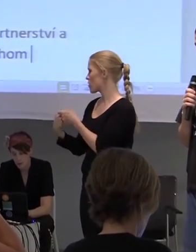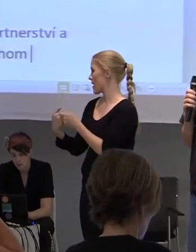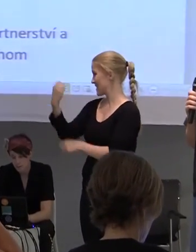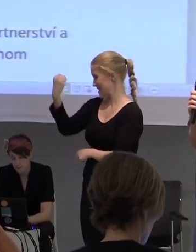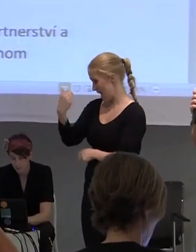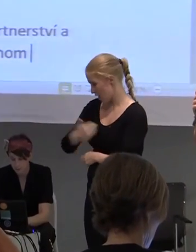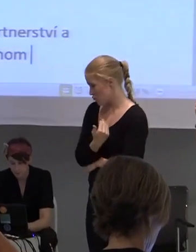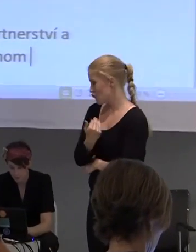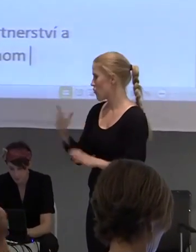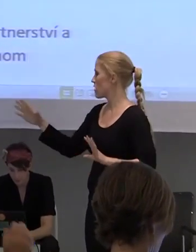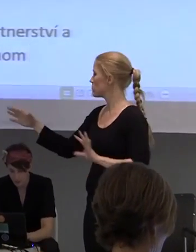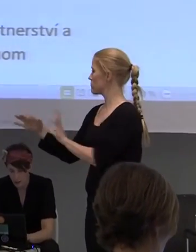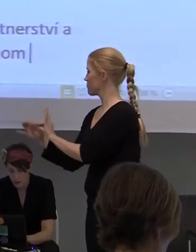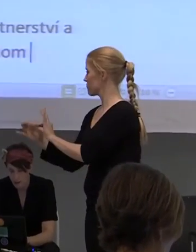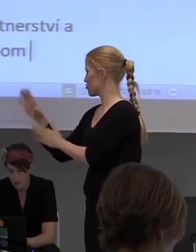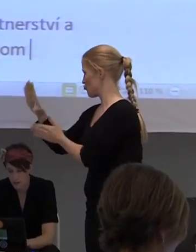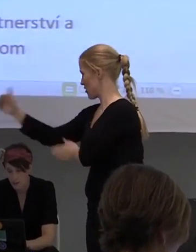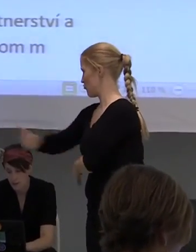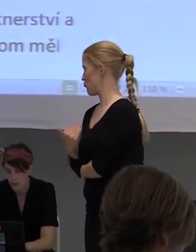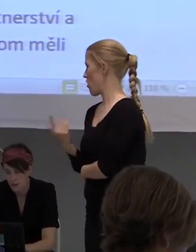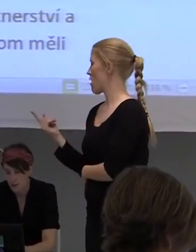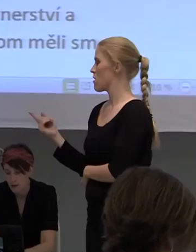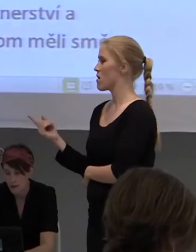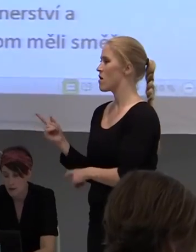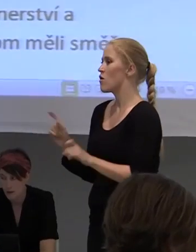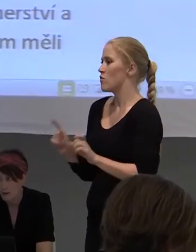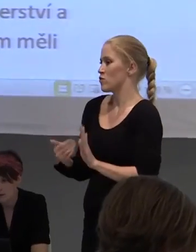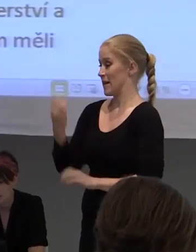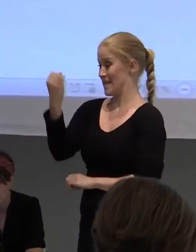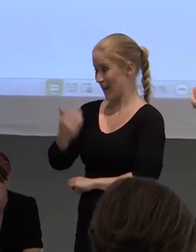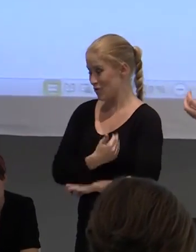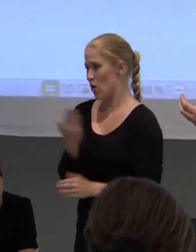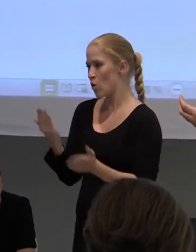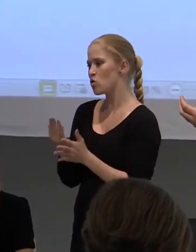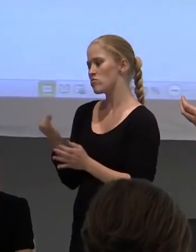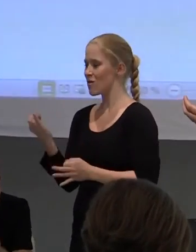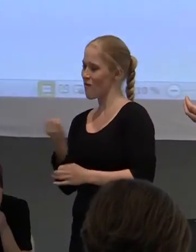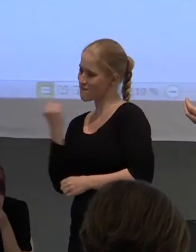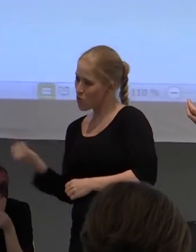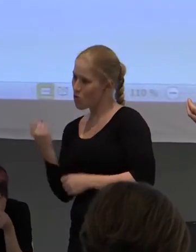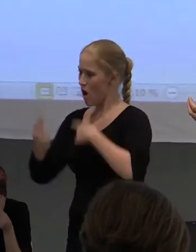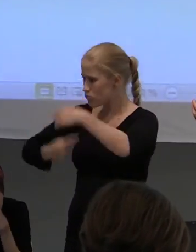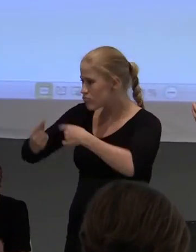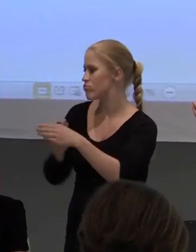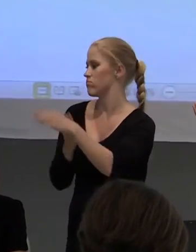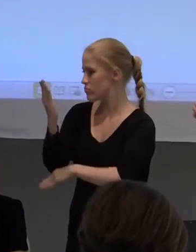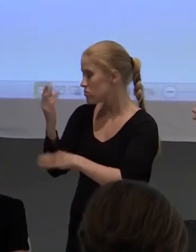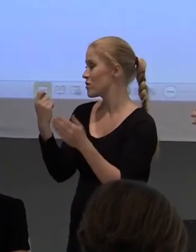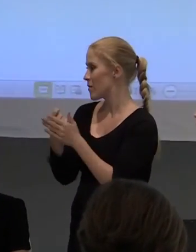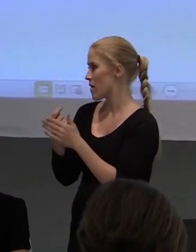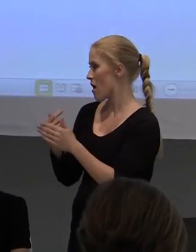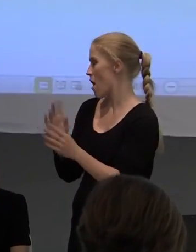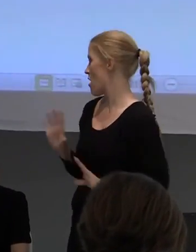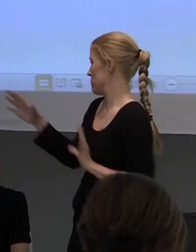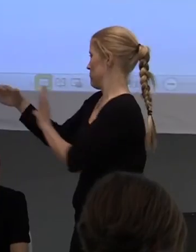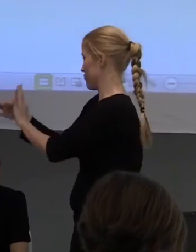pokud už se něco na té základní škole daří, vede, tak proč v tom dál nepokračovat na té střední škole? Dost často se stává, že na střední